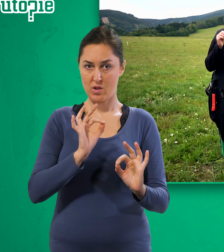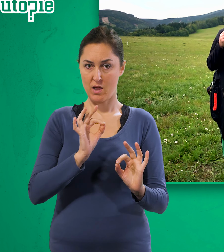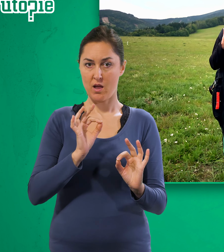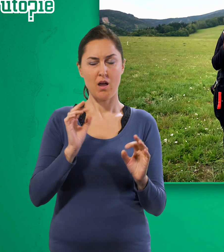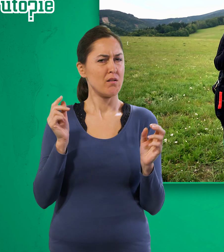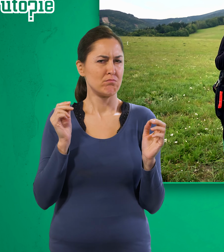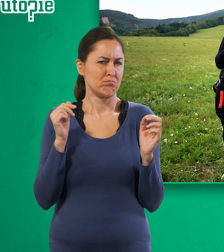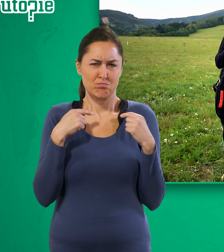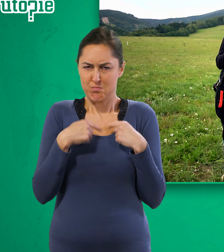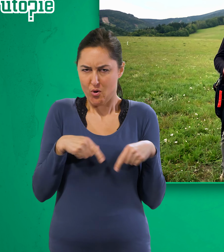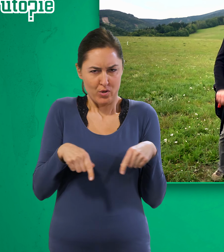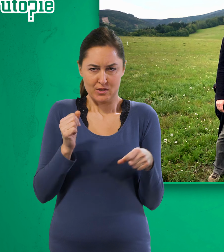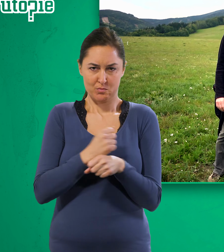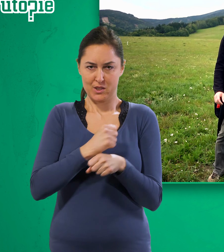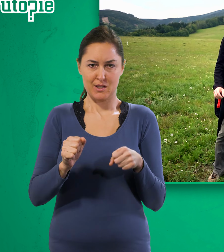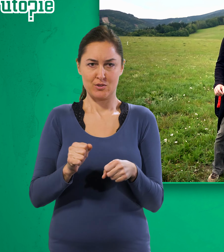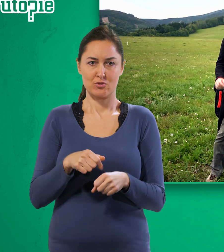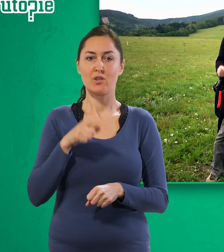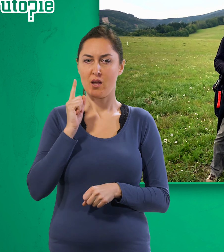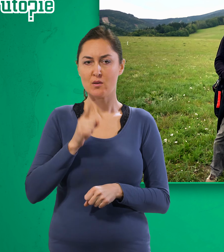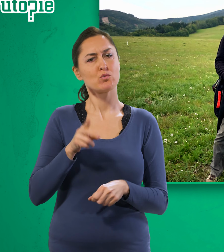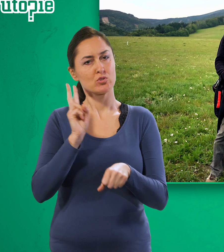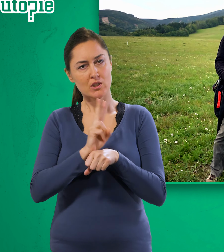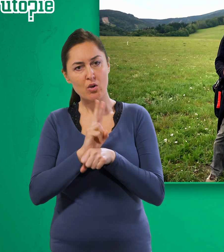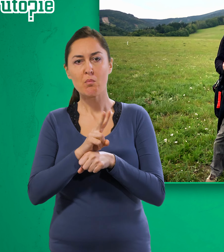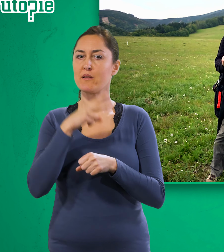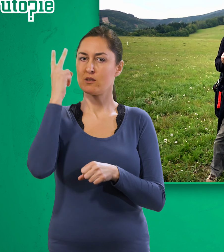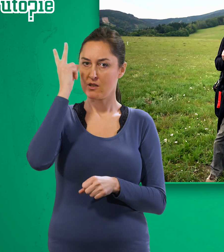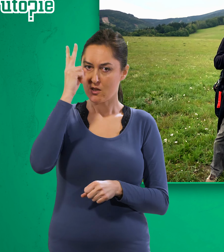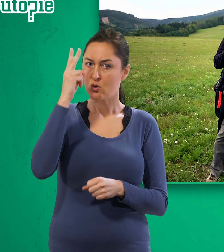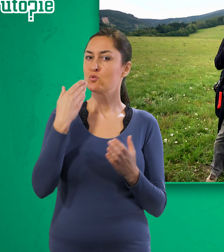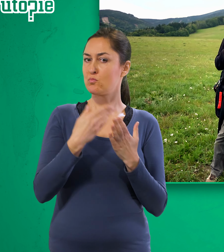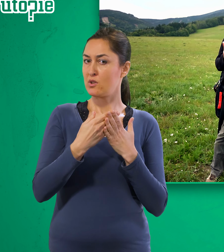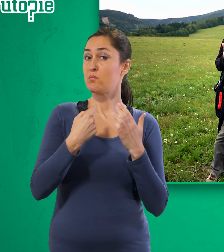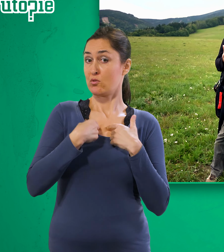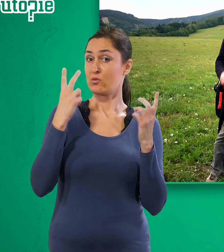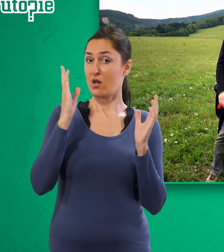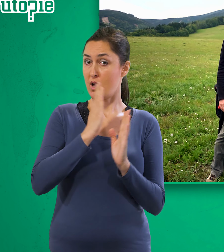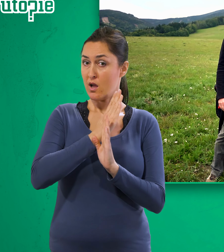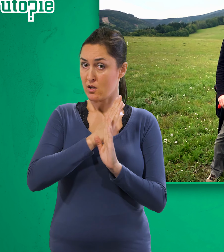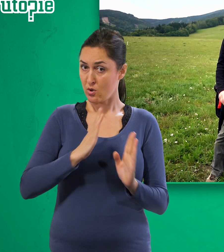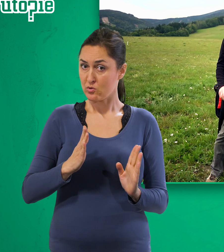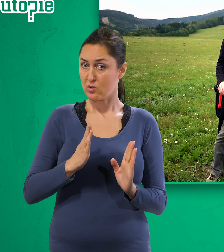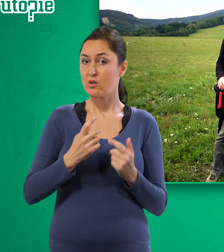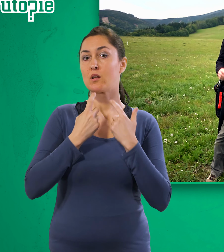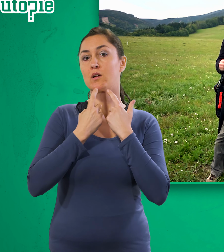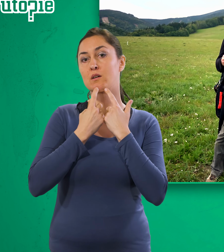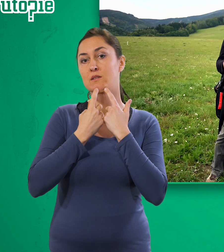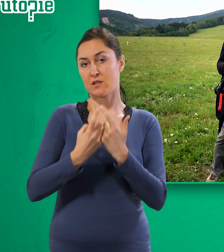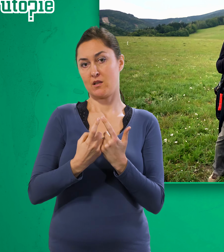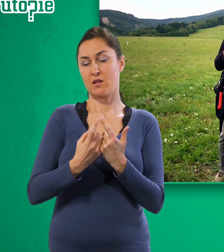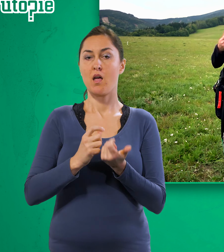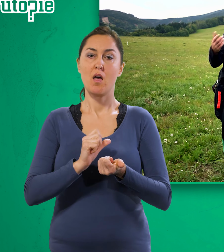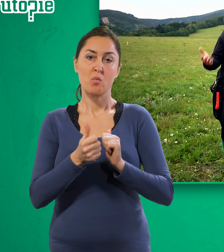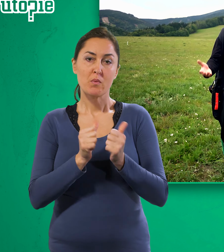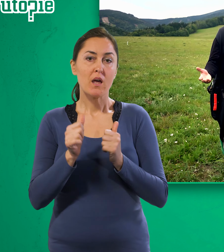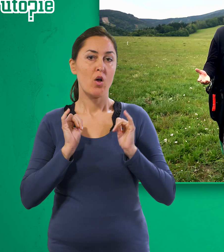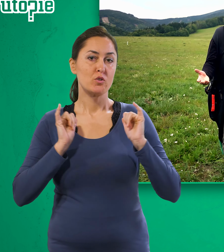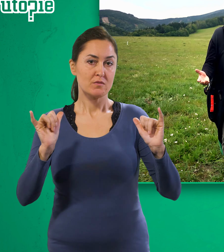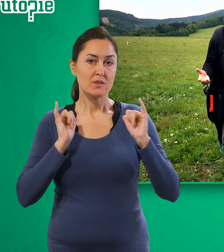že létání na závěsných kluzácích není tak nebezpečné, když se dělá rozumně. A rozhodl jsem se udělat